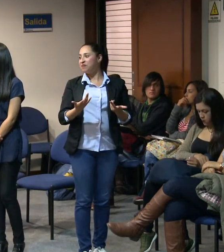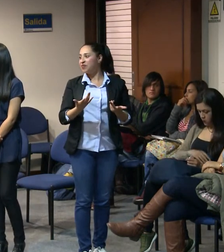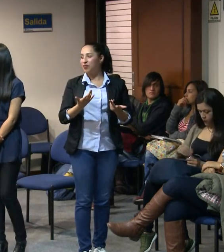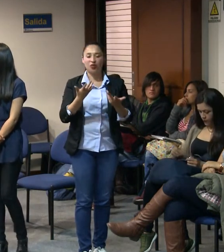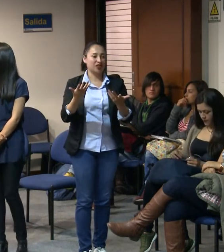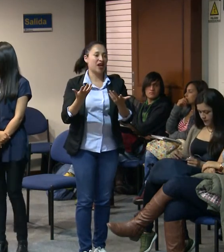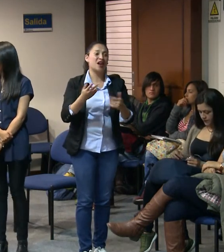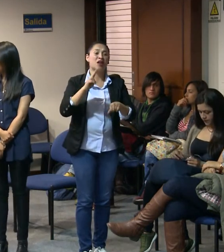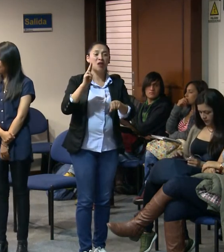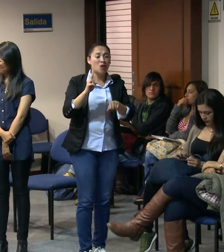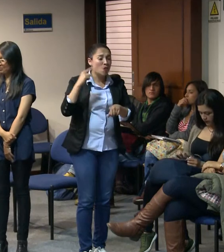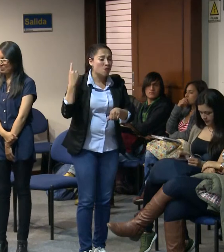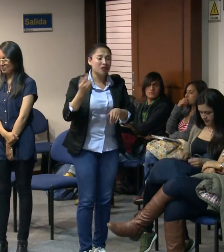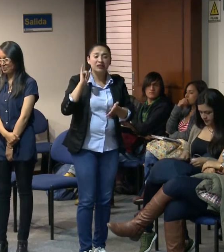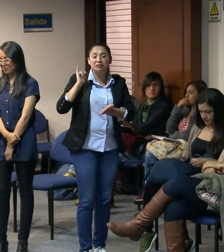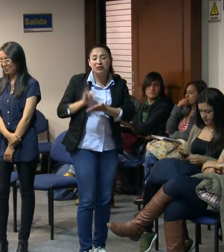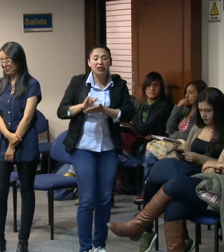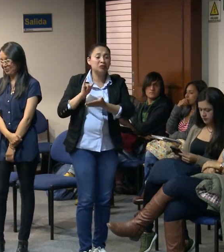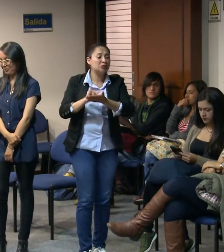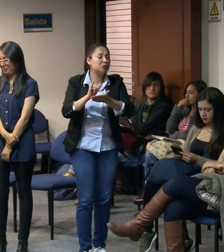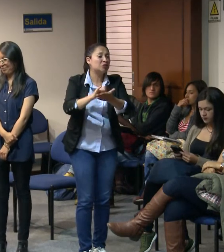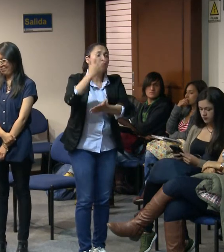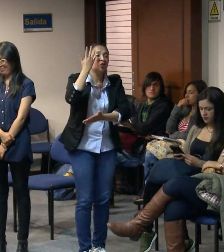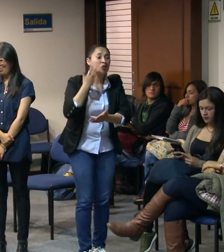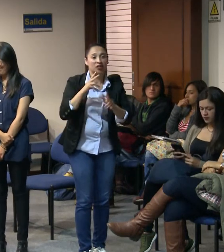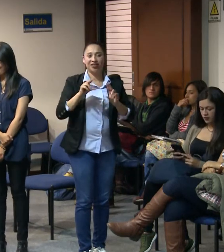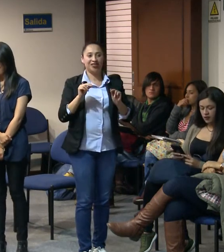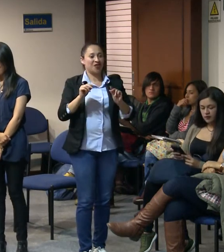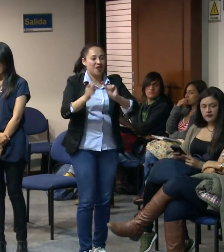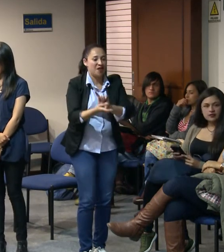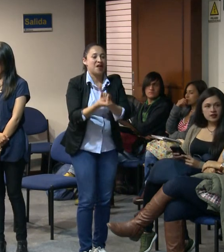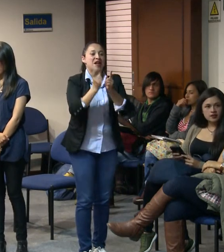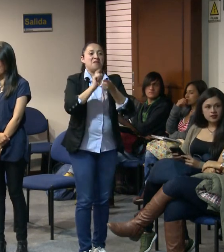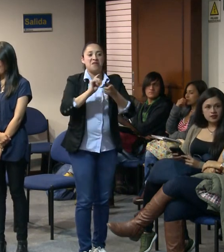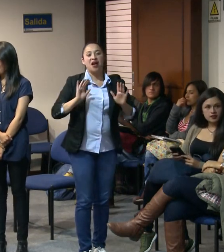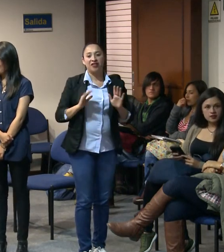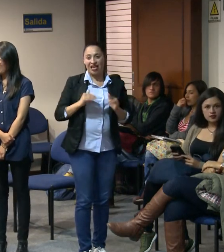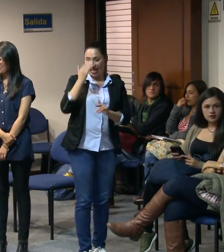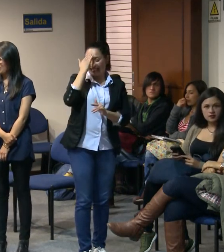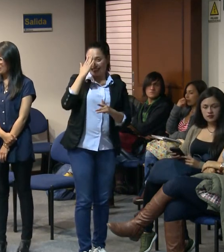que lo que normalmente ellos realizaban en su diario vivir iba a cambiar.